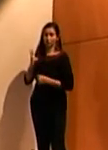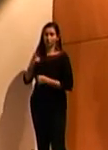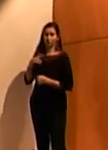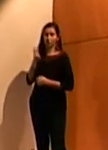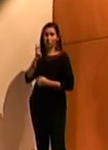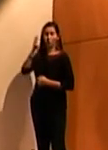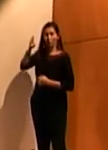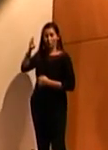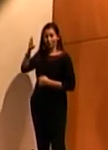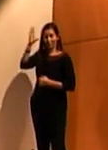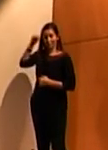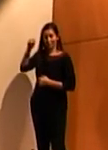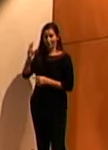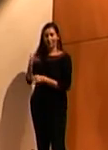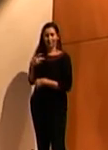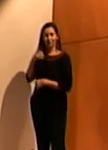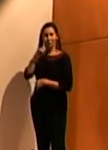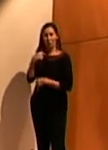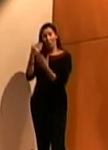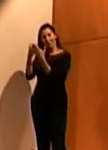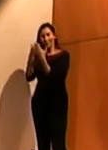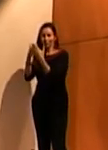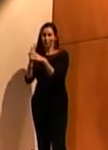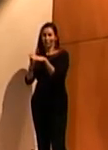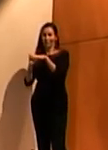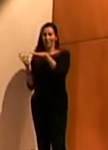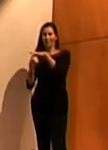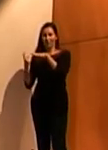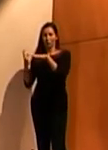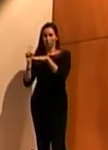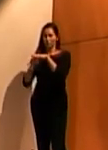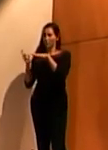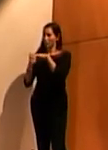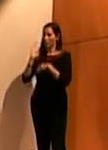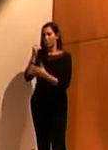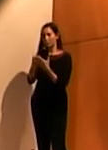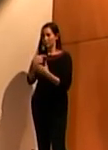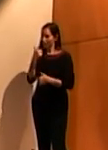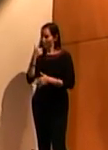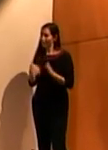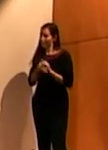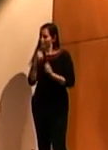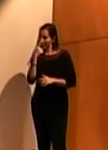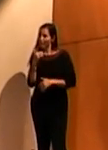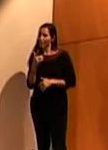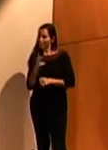je fais des études d'ergonomie, donc c'est pour ça aussi au départ que ça m'intéressait par rapport à l'adaptation des espaces